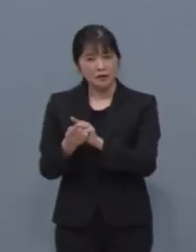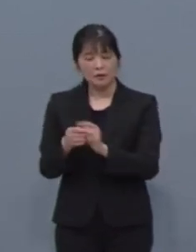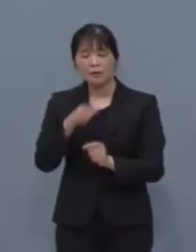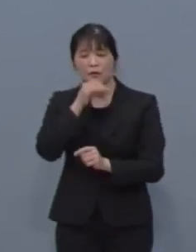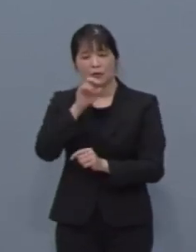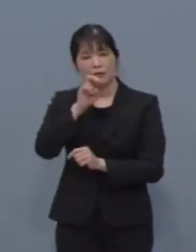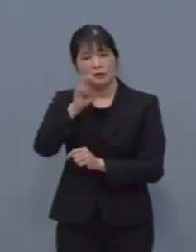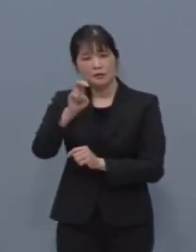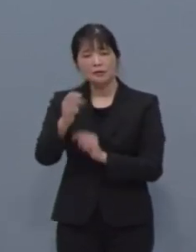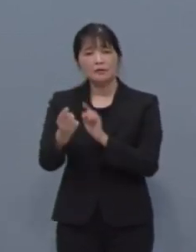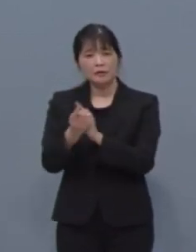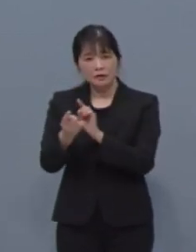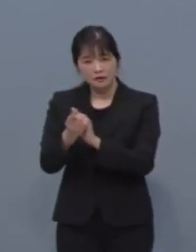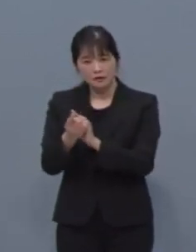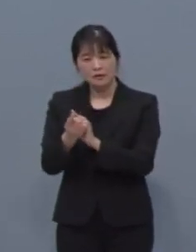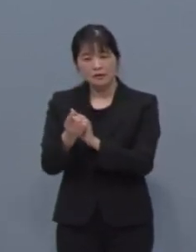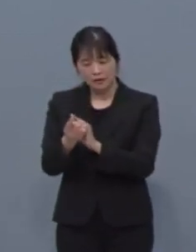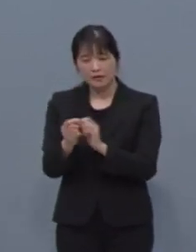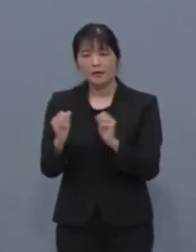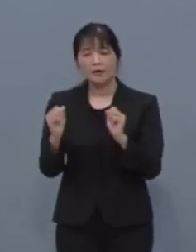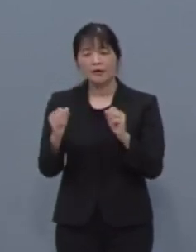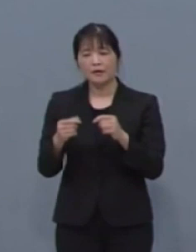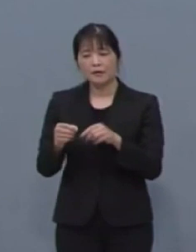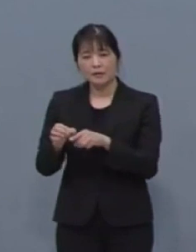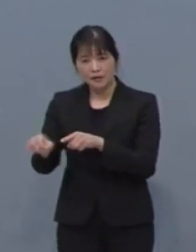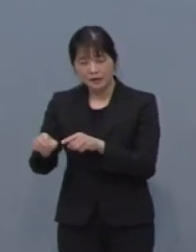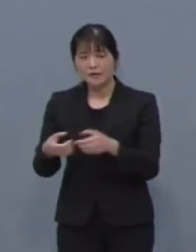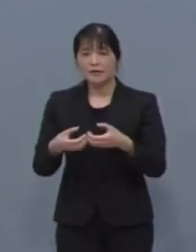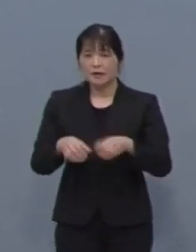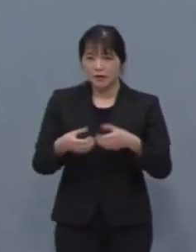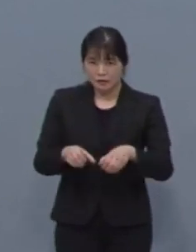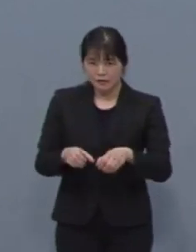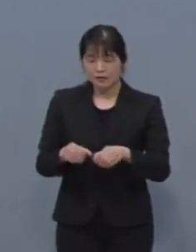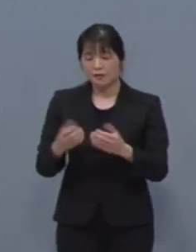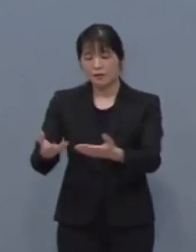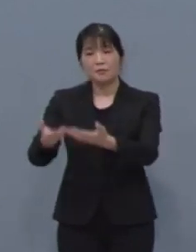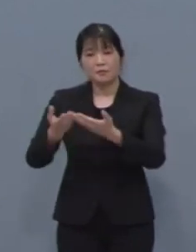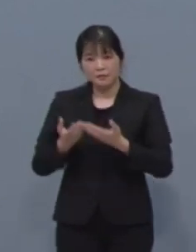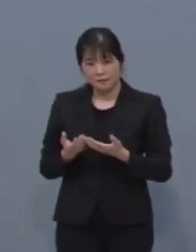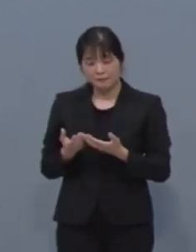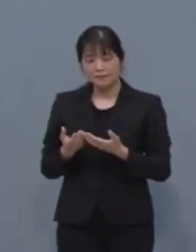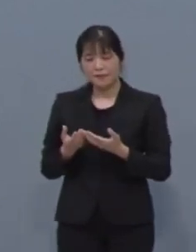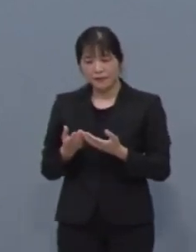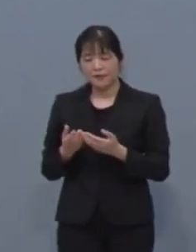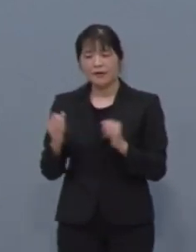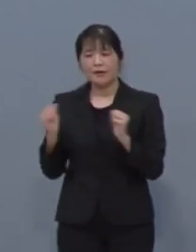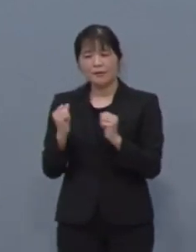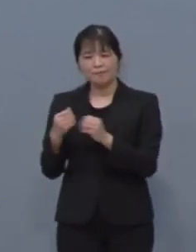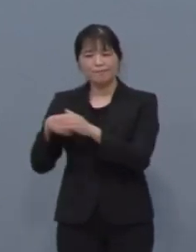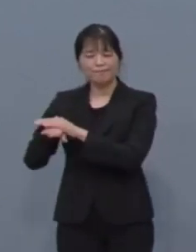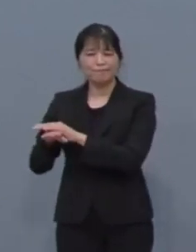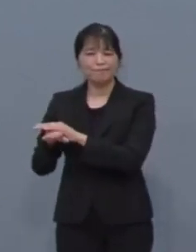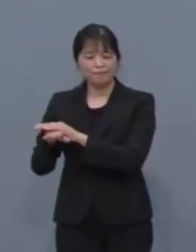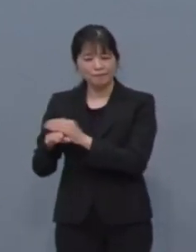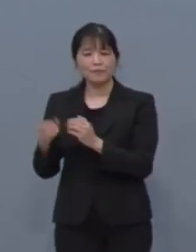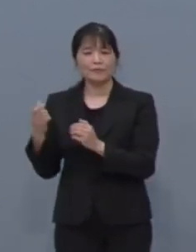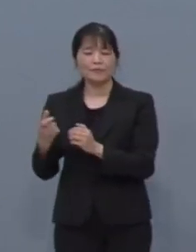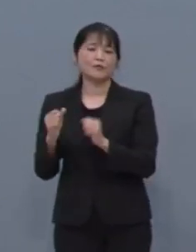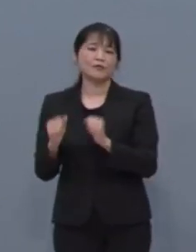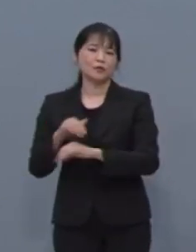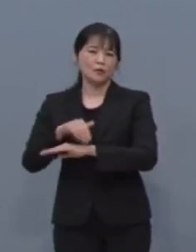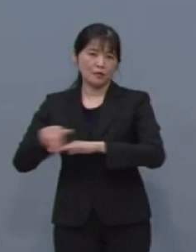卵子を冷凍保存する体制を県として作りますそうしておけば70歳になっても子供が作れますさらに